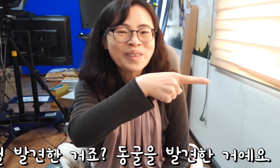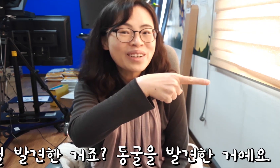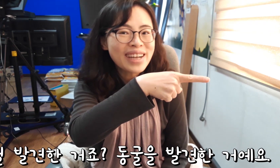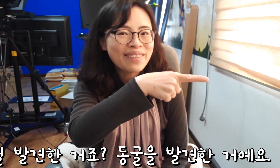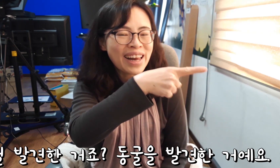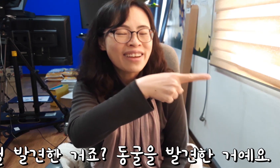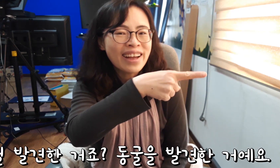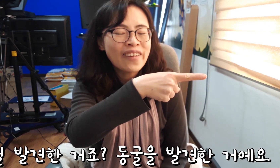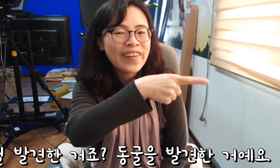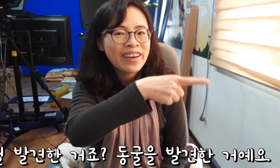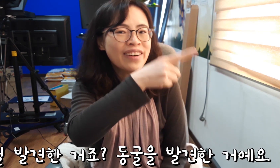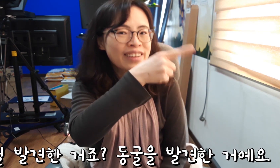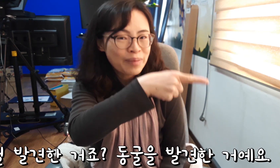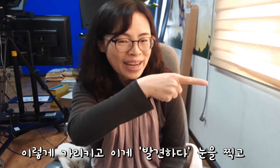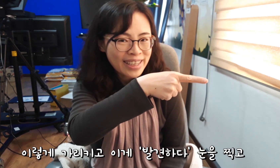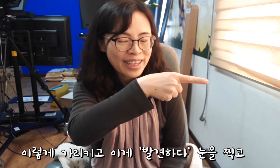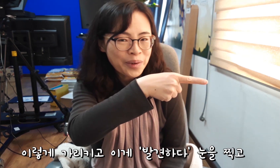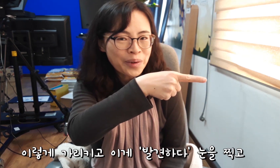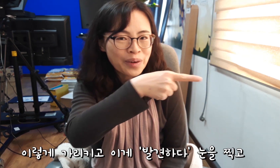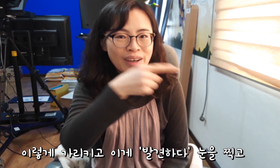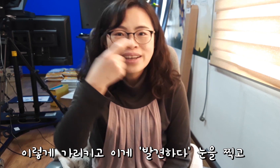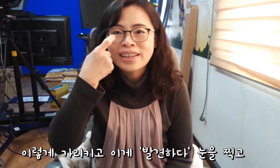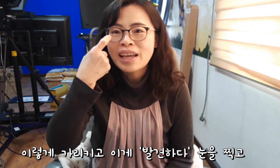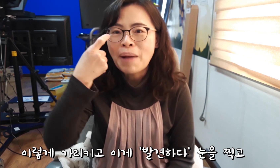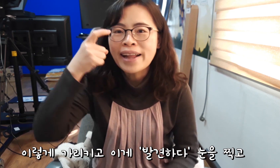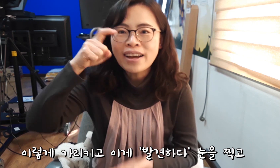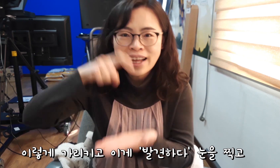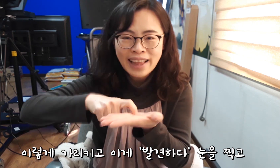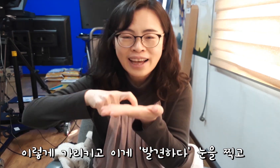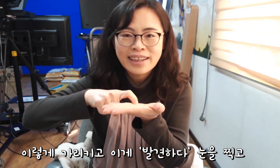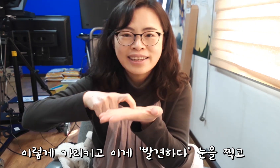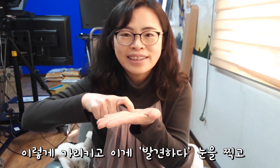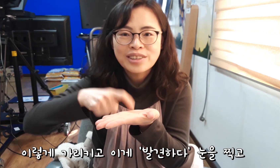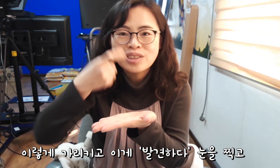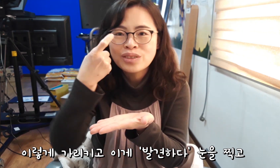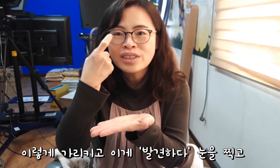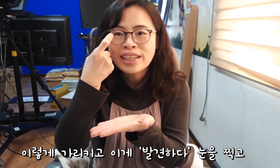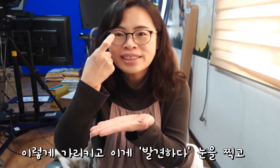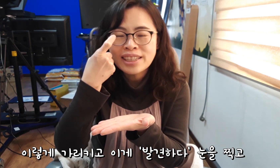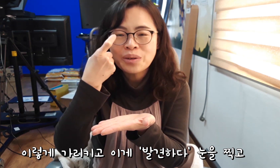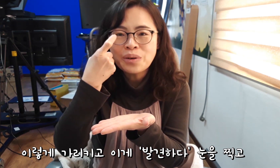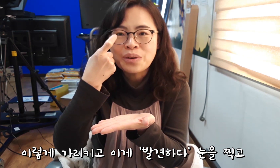동굴을 발견한 거예요. 이렇게 가리키고 이렇게 발견하다. 눈을 이렇게 찍고